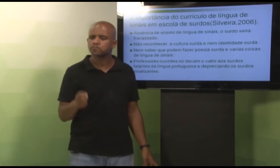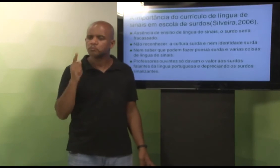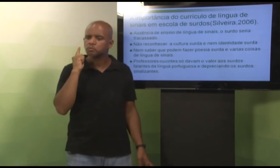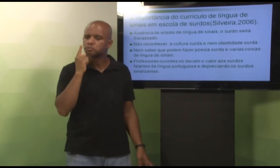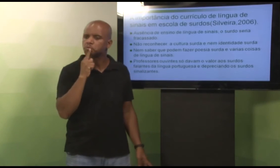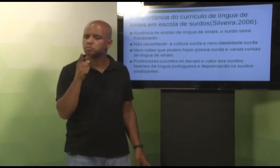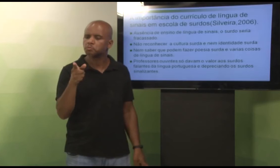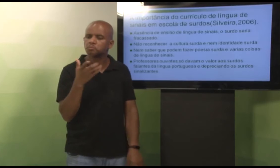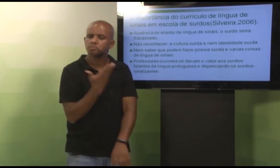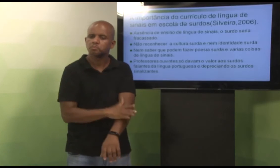que